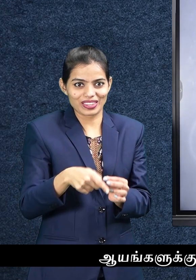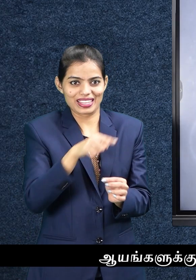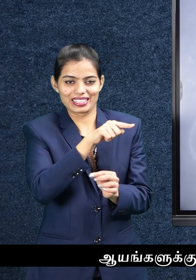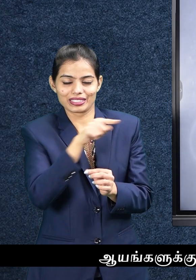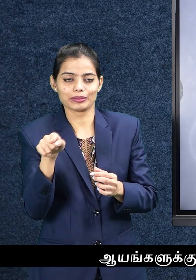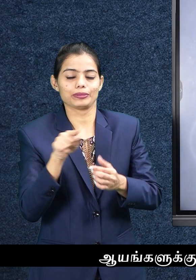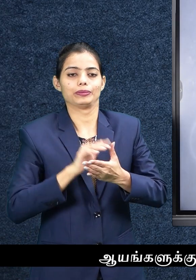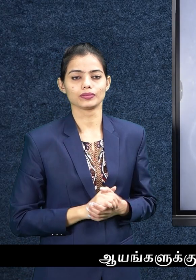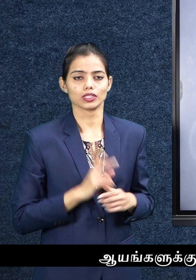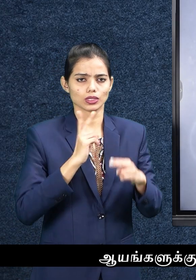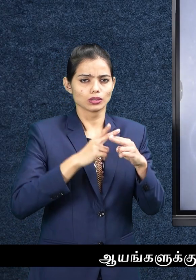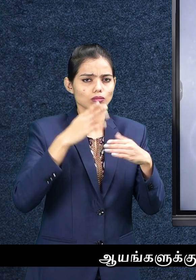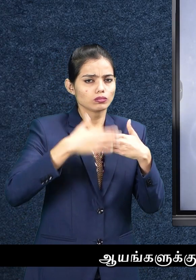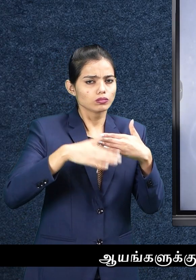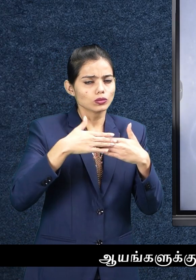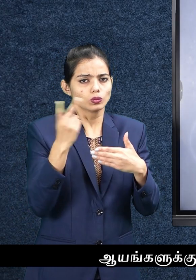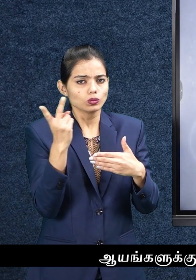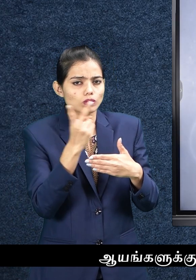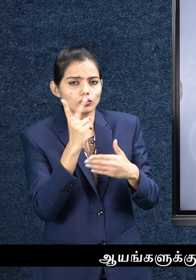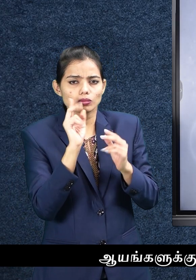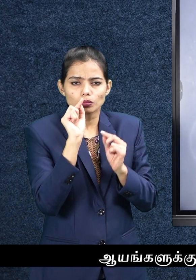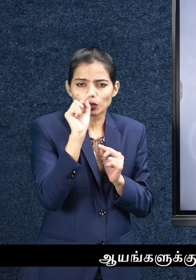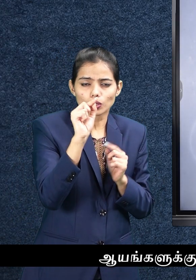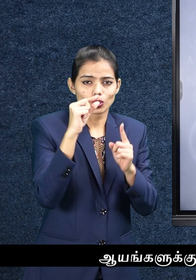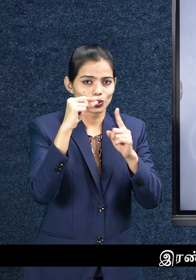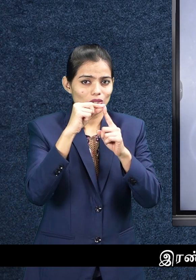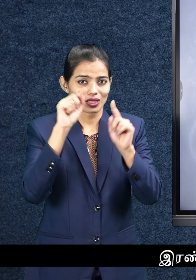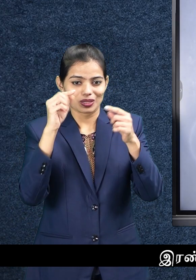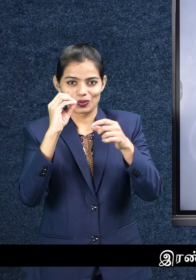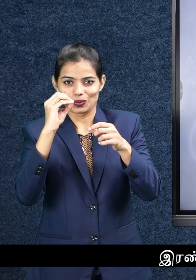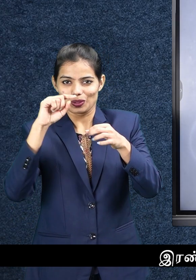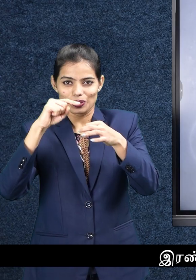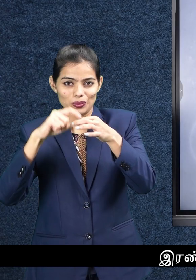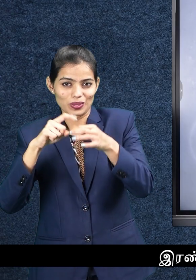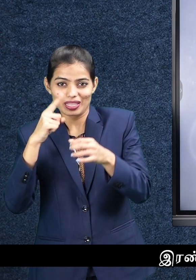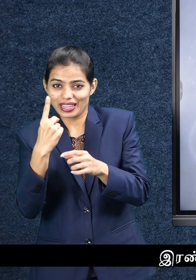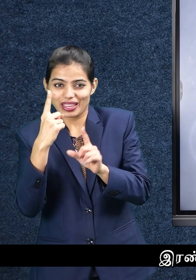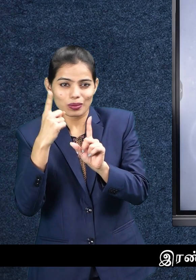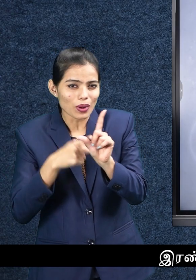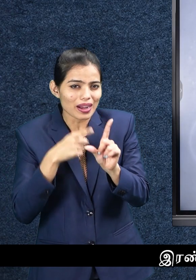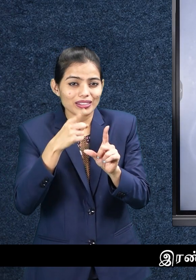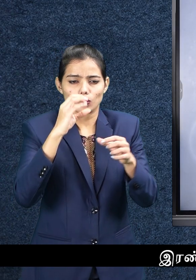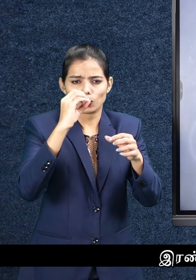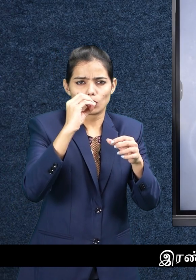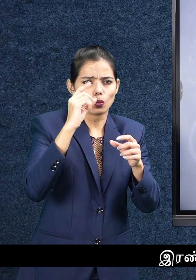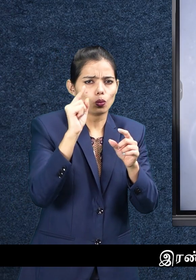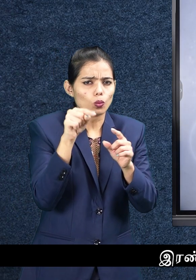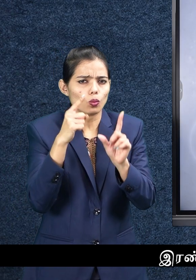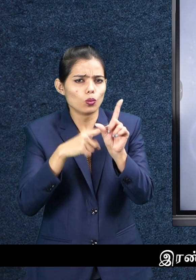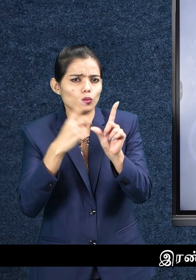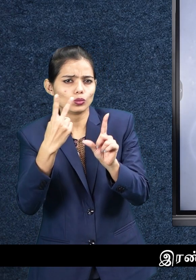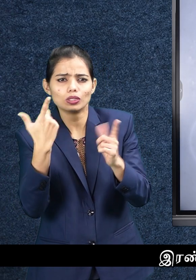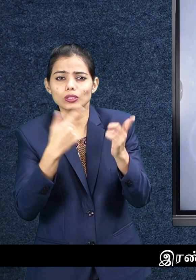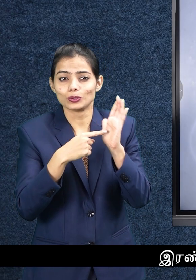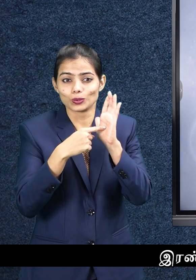இடையிலான வேறுபாட்டிற்கு சமமாக இருக்கும். இரண்டு புள்ளிகள் பி வட்டடைப்புக்குறிக்குள் ஓ